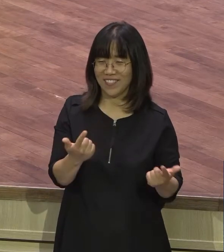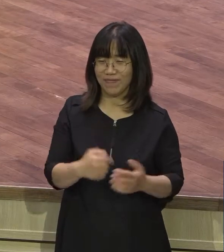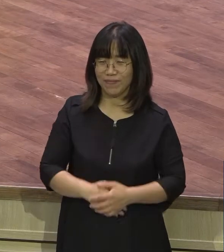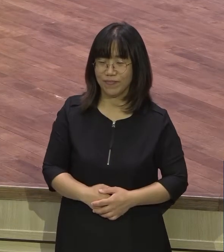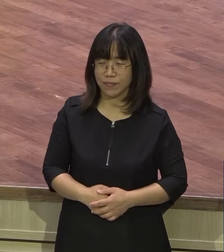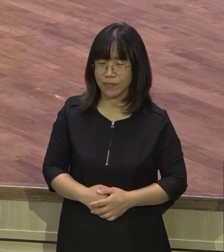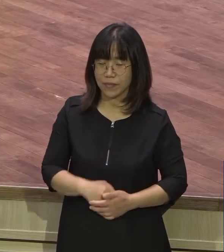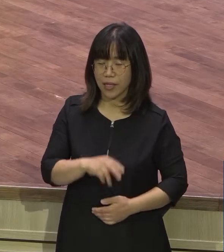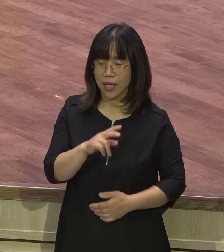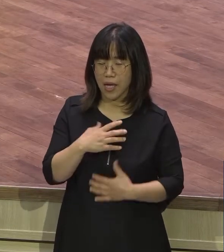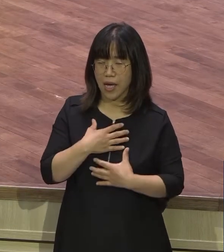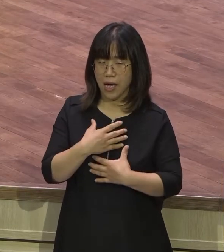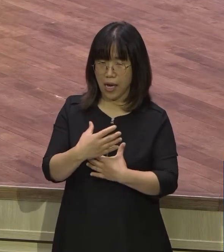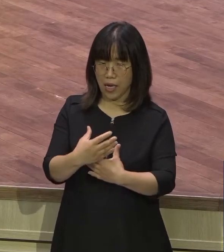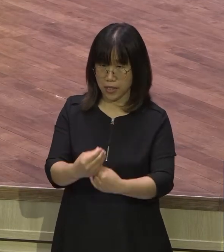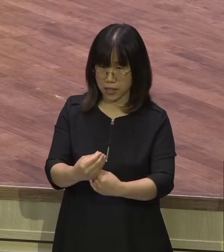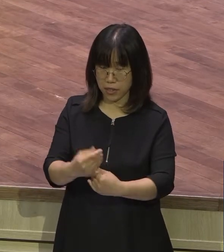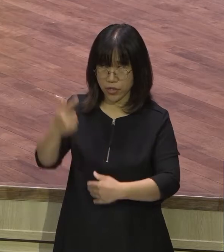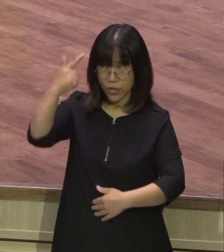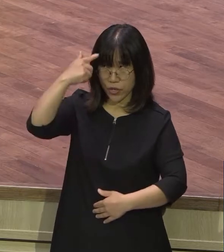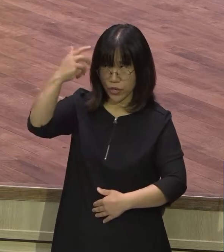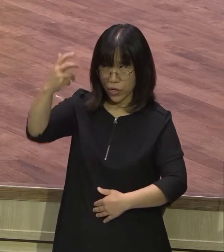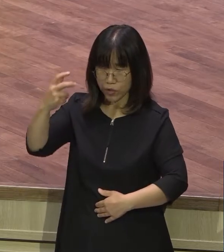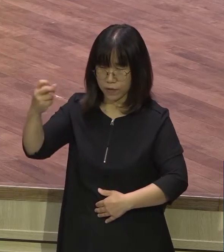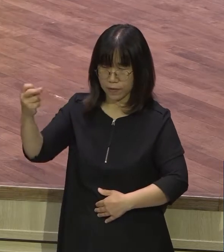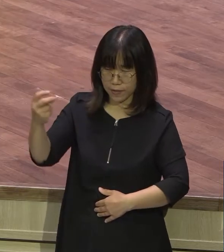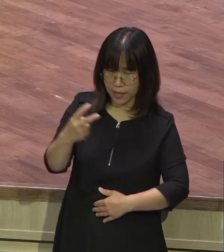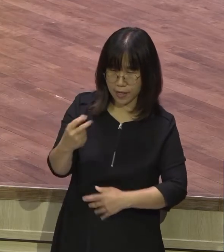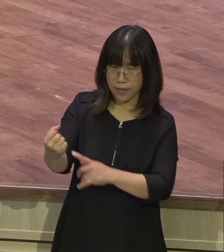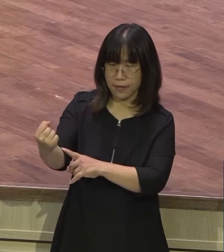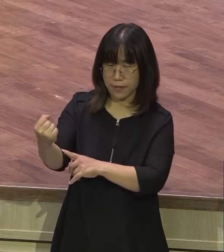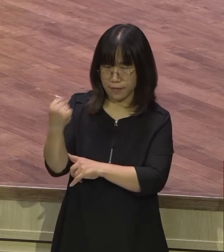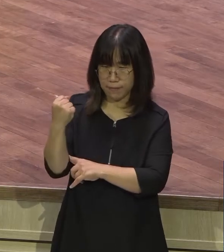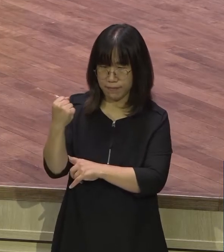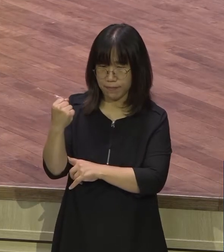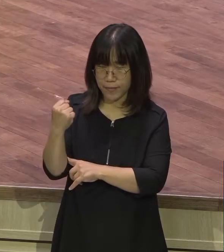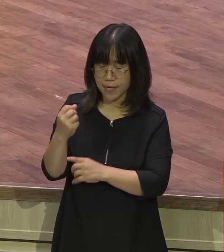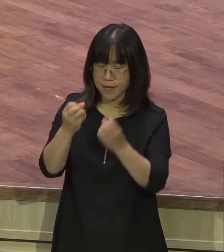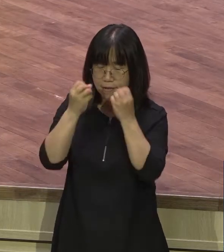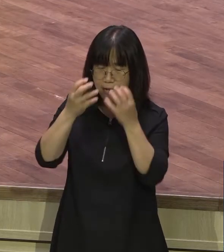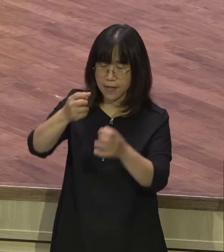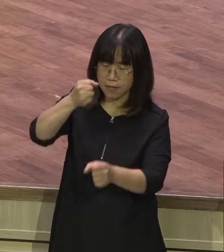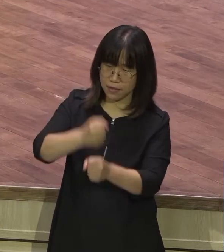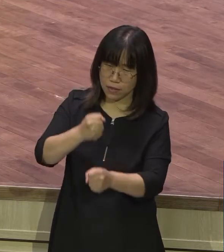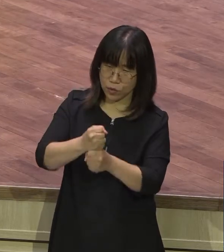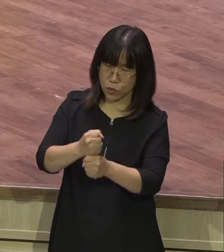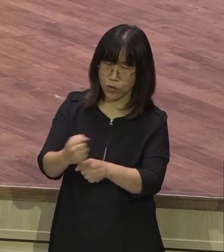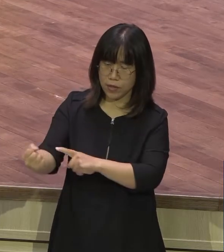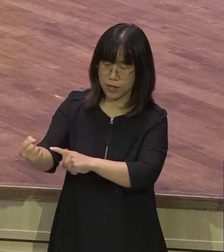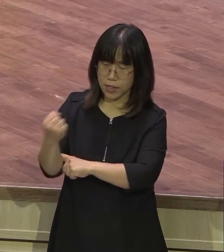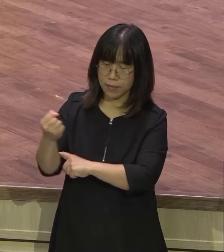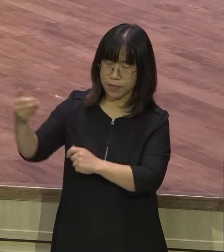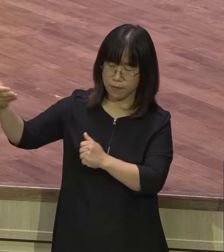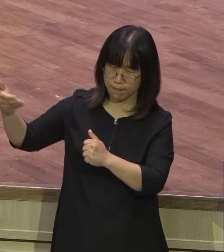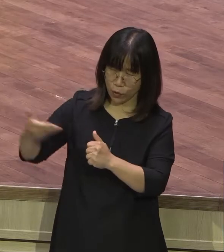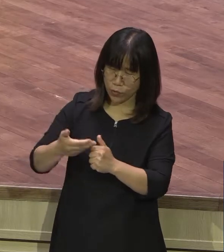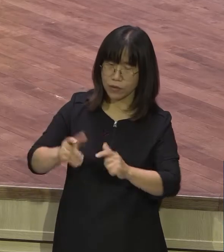영적인 재창조의 힘을 얻는 게 안식이에요. 영적인 재창조의 힘. 우리가